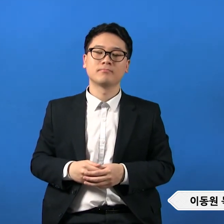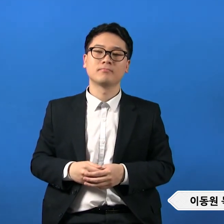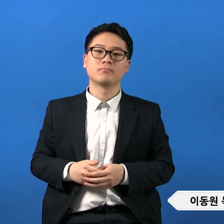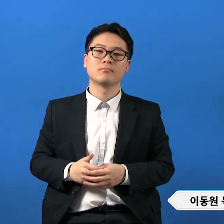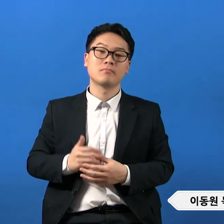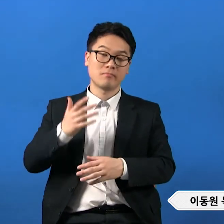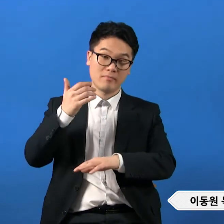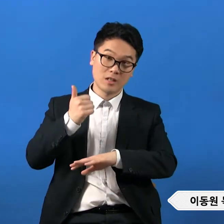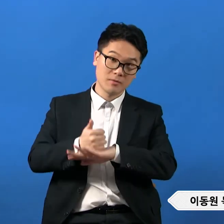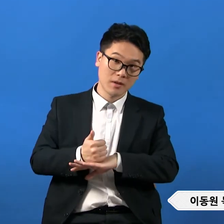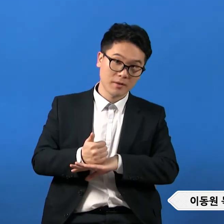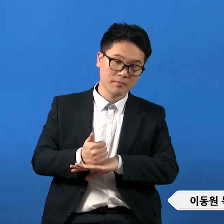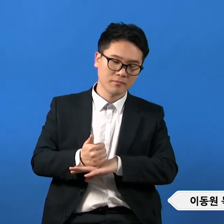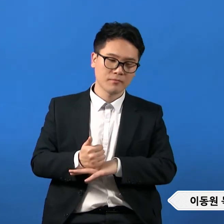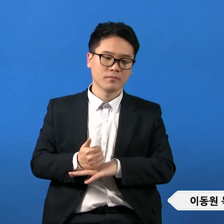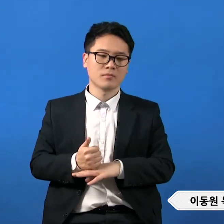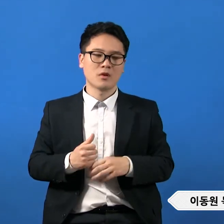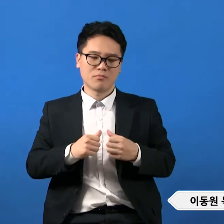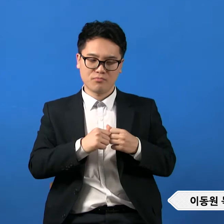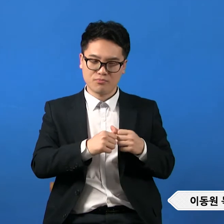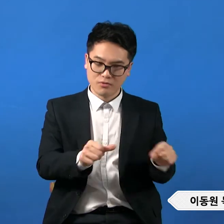마침내 파손된 지